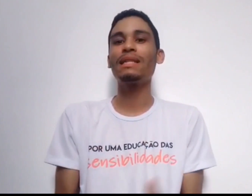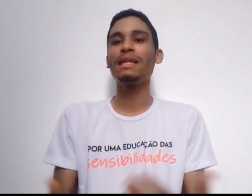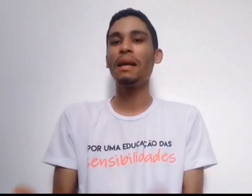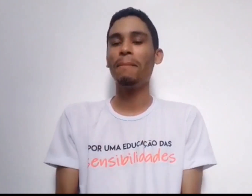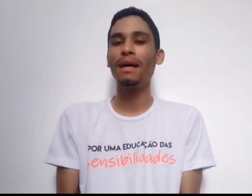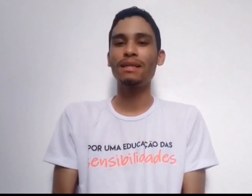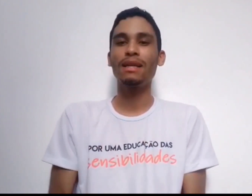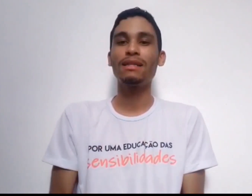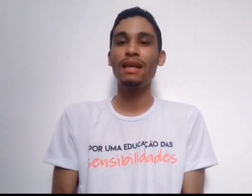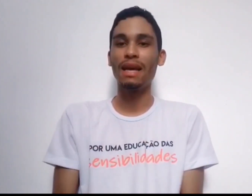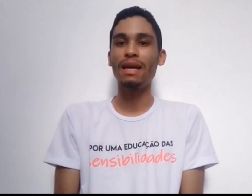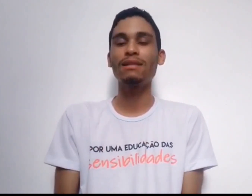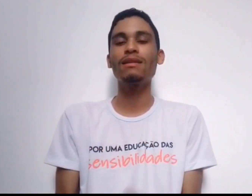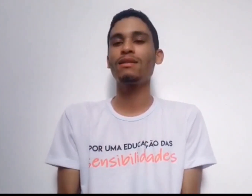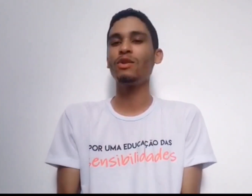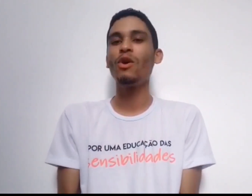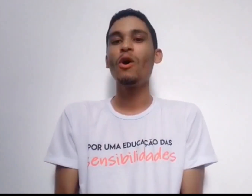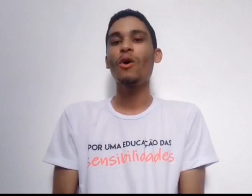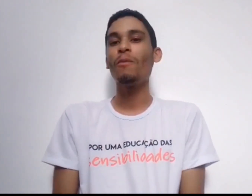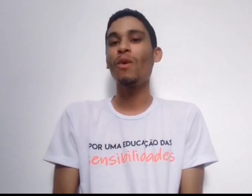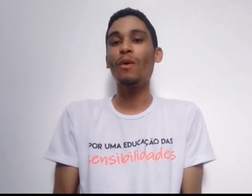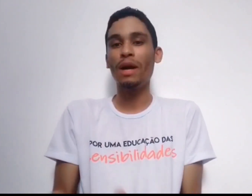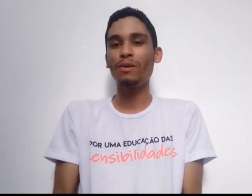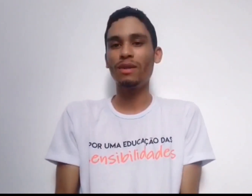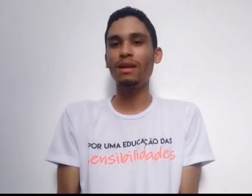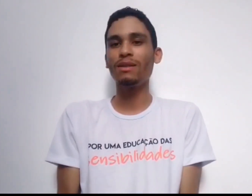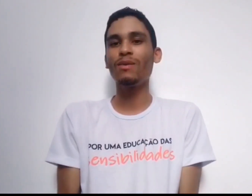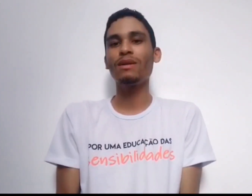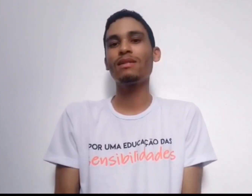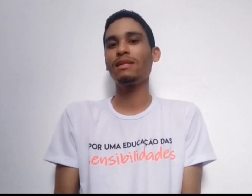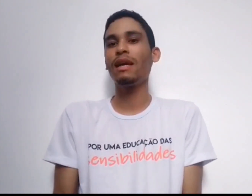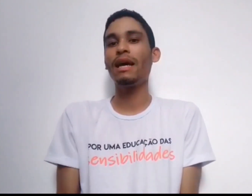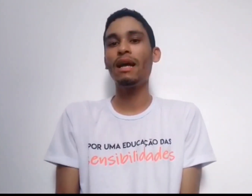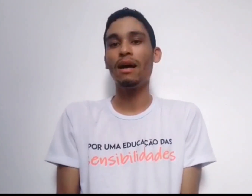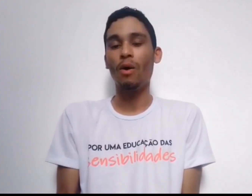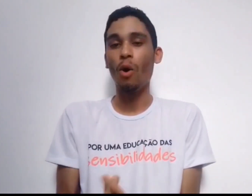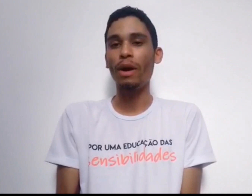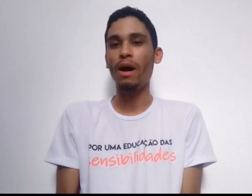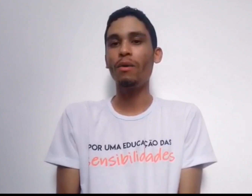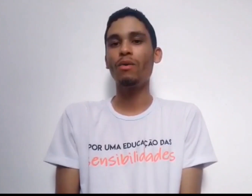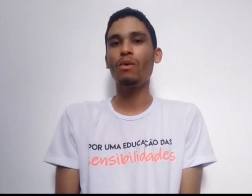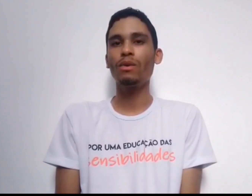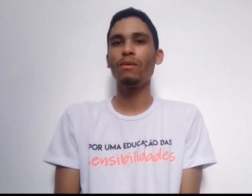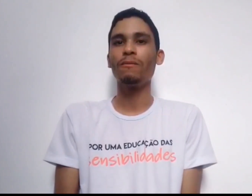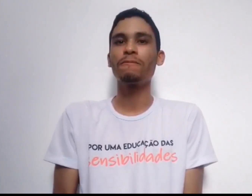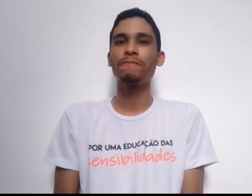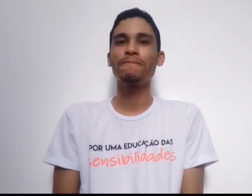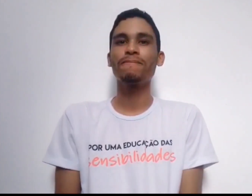tem gramática, ela tem regras, assim como qualquer outra língua, seja ela oral ou não.